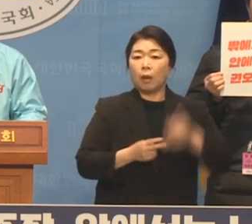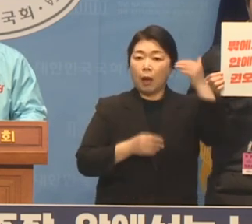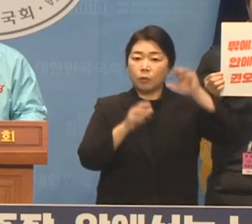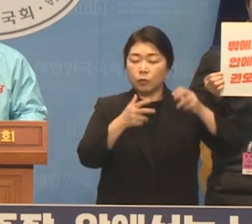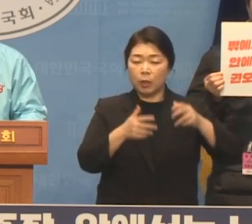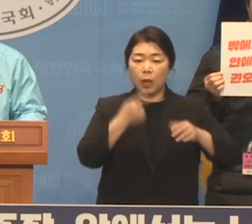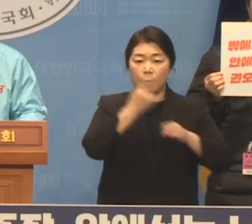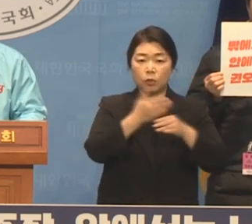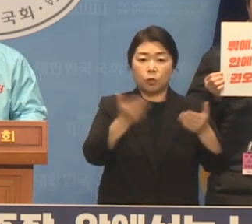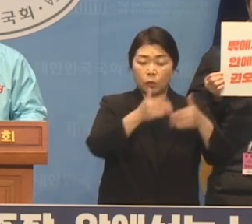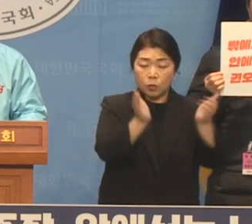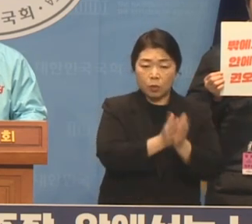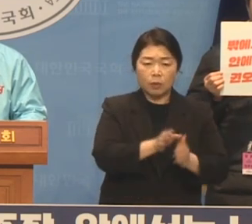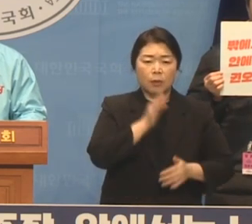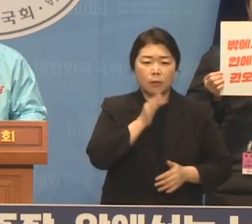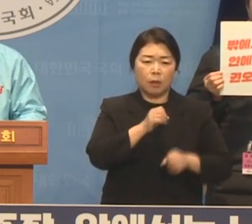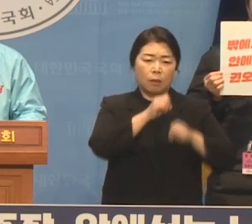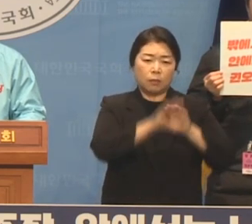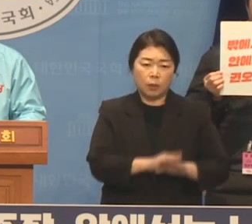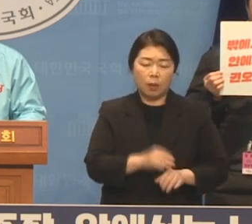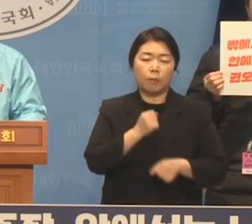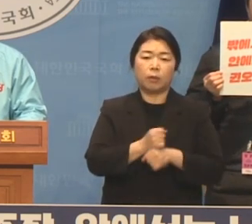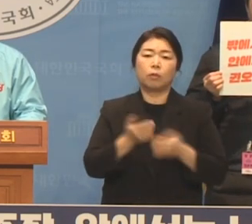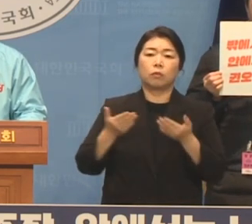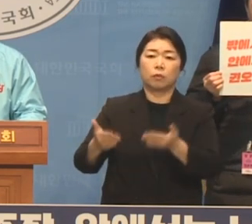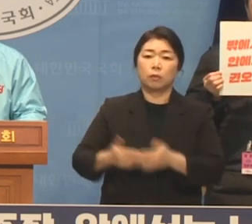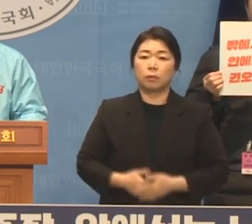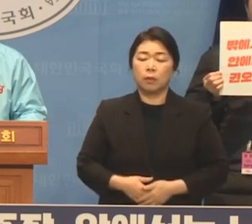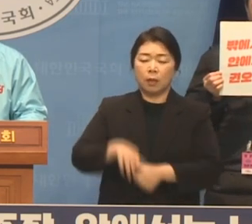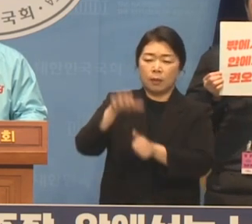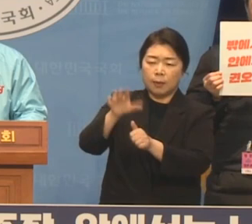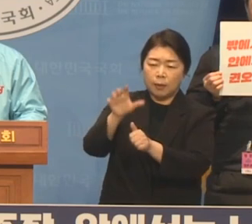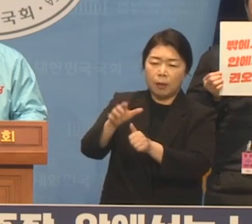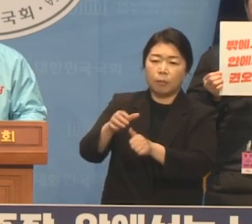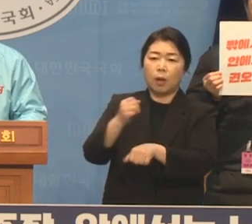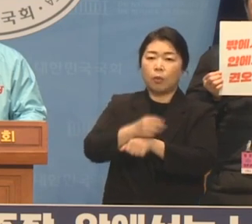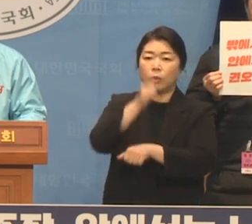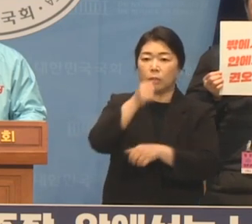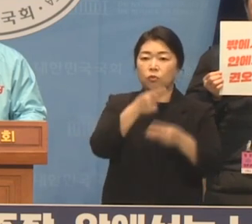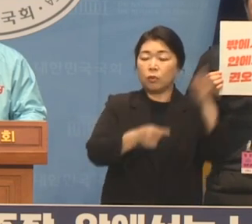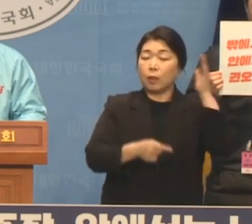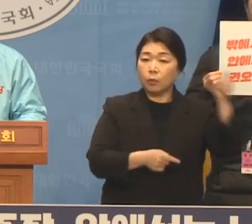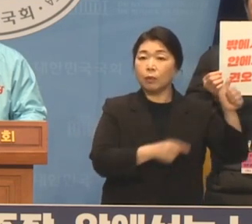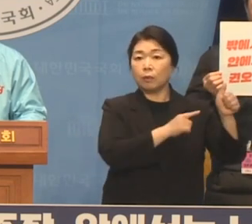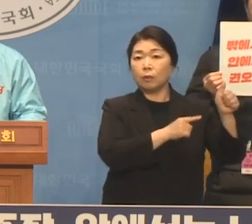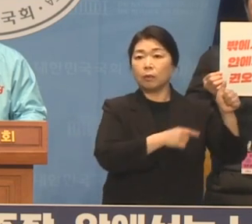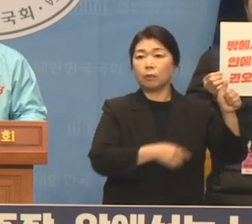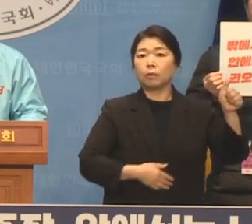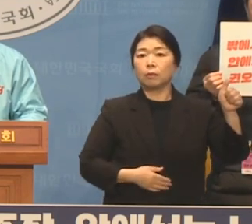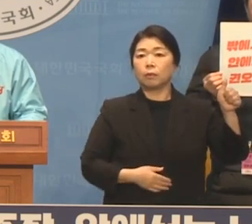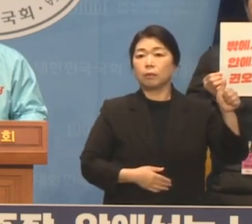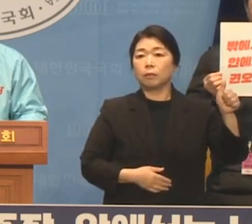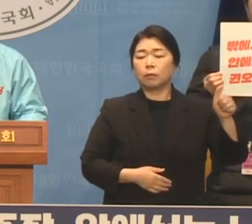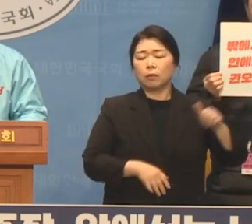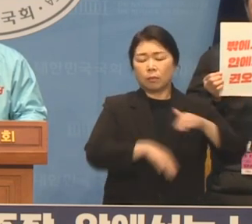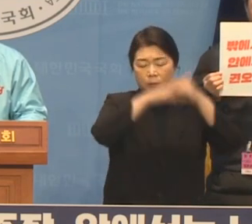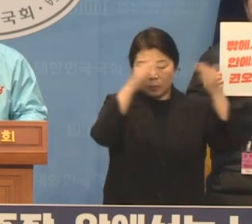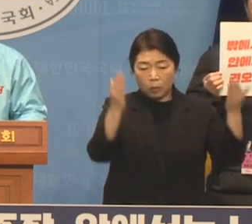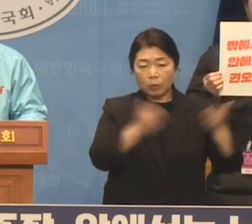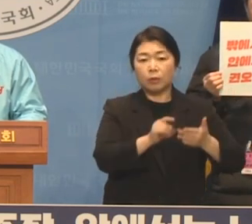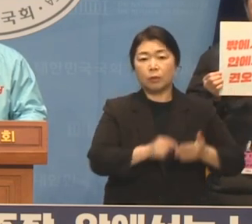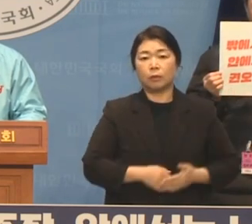대한민국의 민주노조를 사실상 무력화시키며 탄압하고 있는 윤석열 대통령. 이 모든